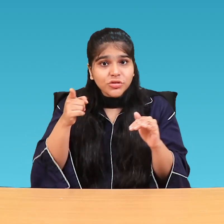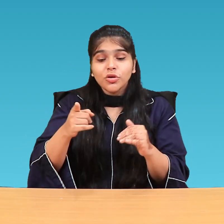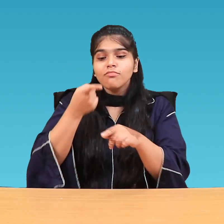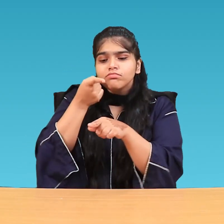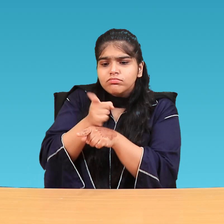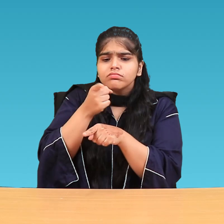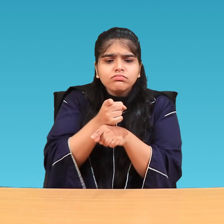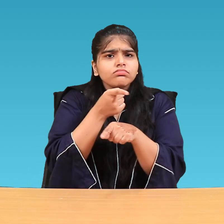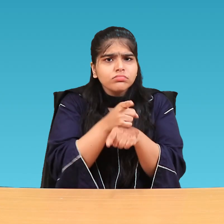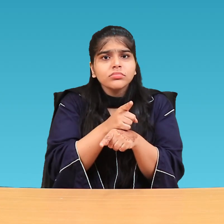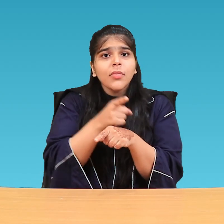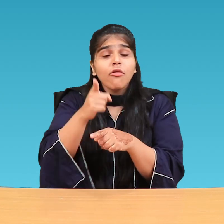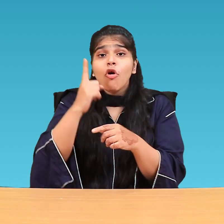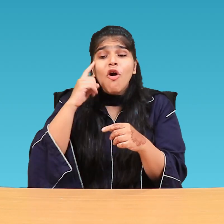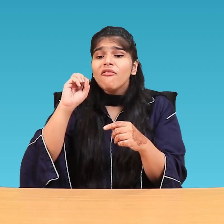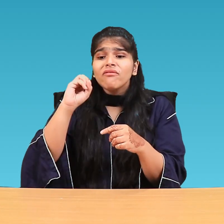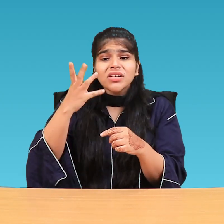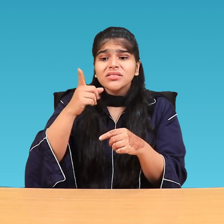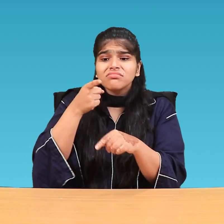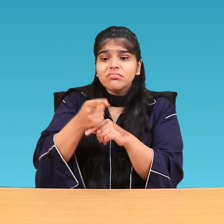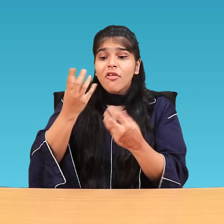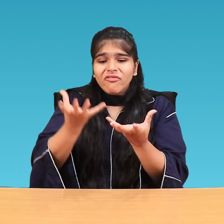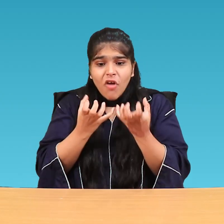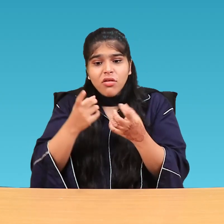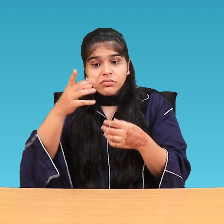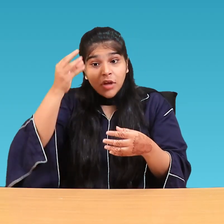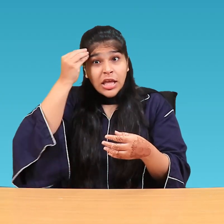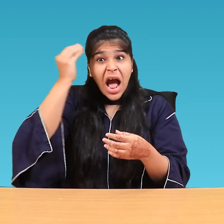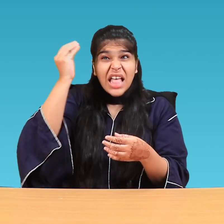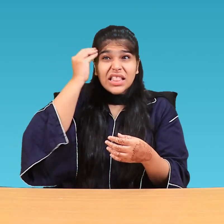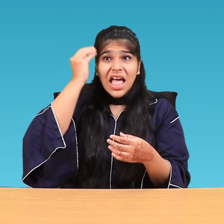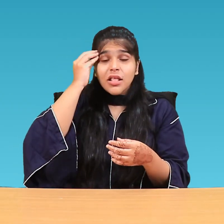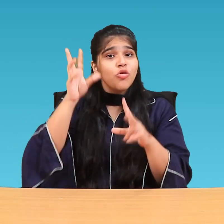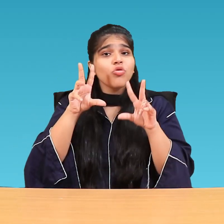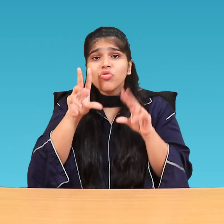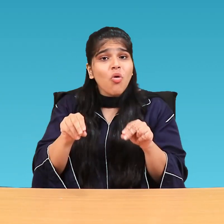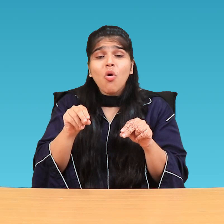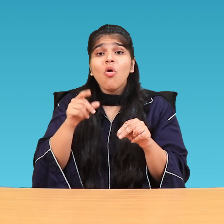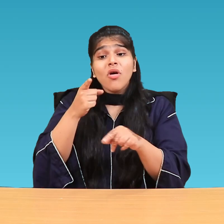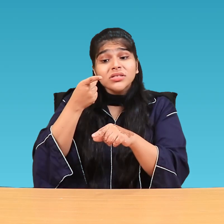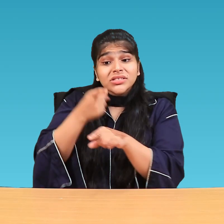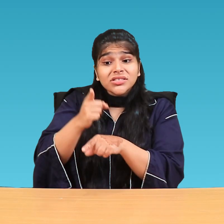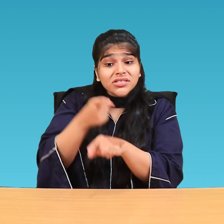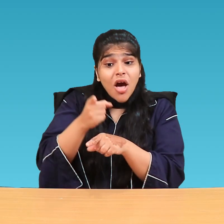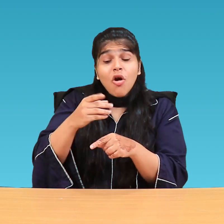पढ़ाएंगे तो वो इसलिए नहीं पढ़ाएंगे, बच्चे इसलिए नहीं पढ़ेंगे कि वो मेमोराइजेशन कर रहे हैं, बट इस नेशनल करिकुलम के अंदर जो